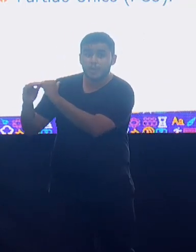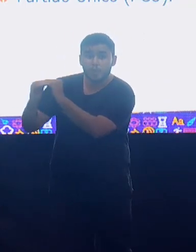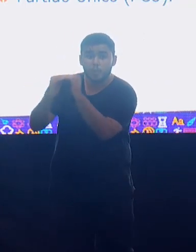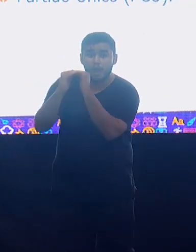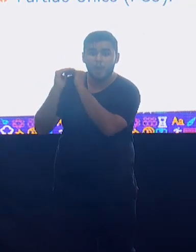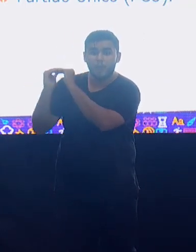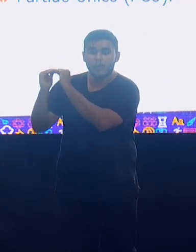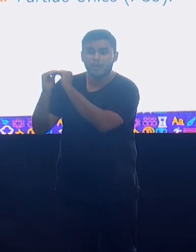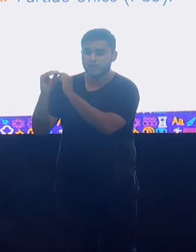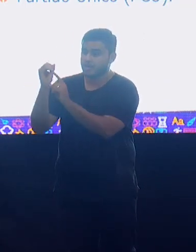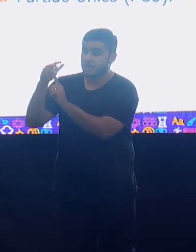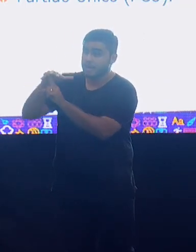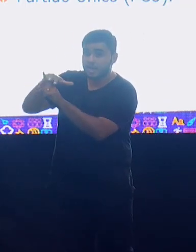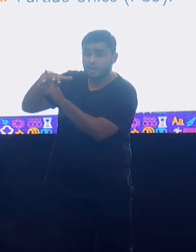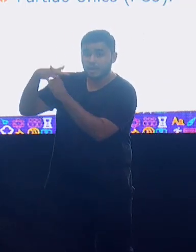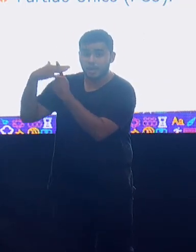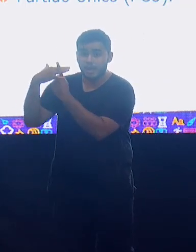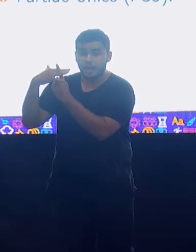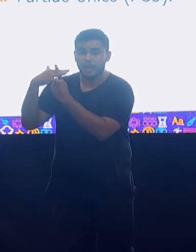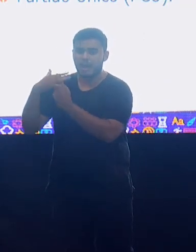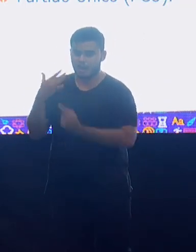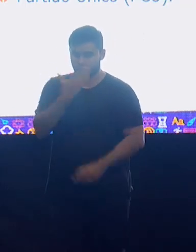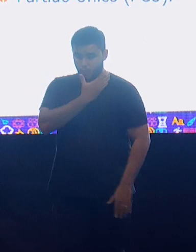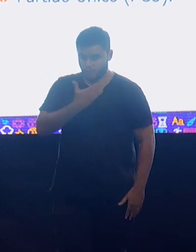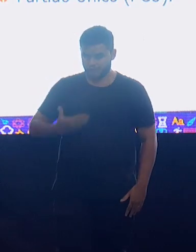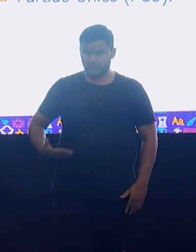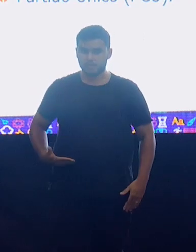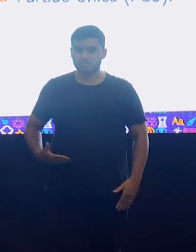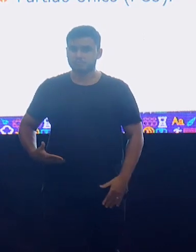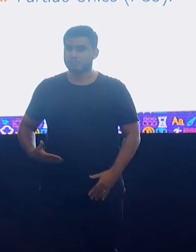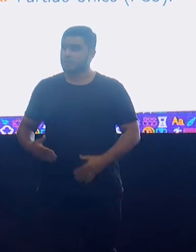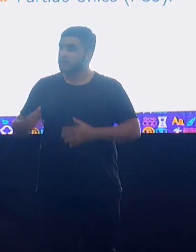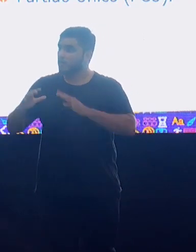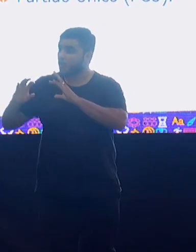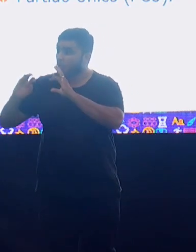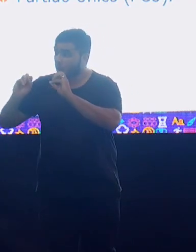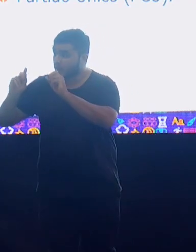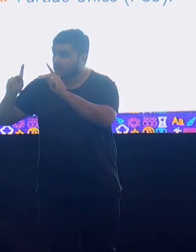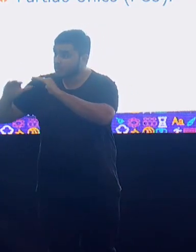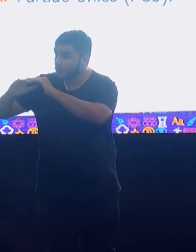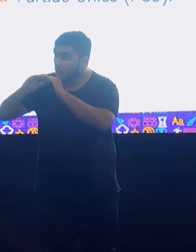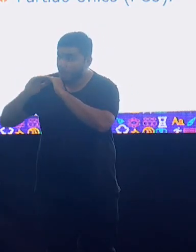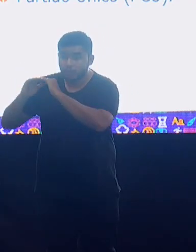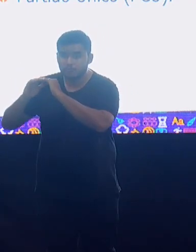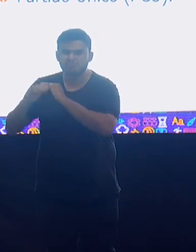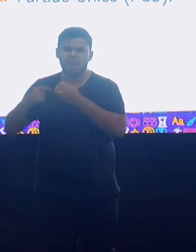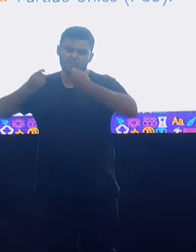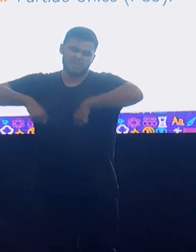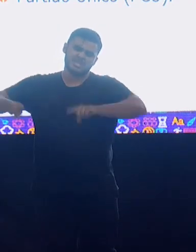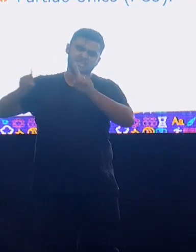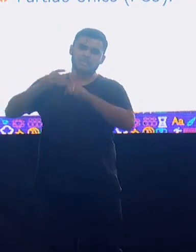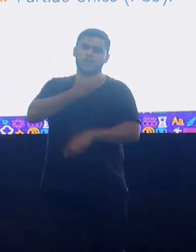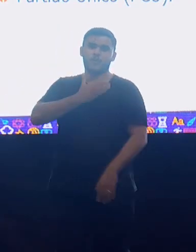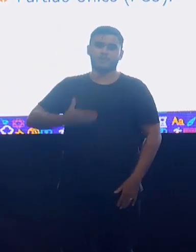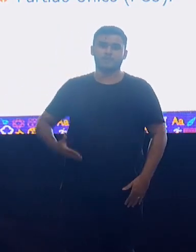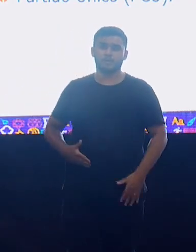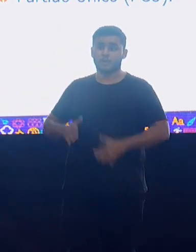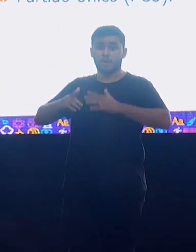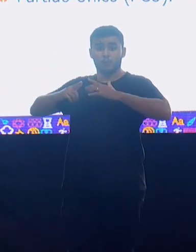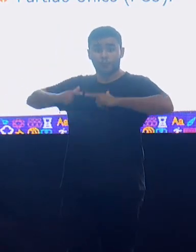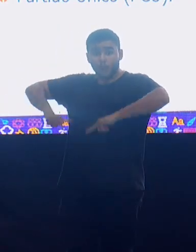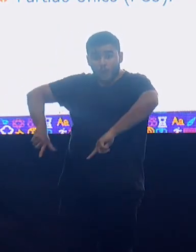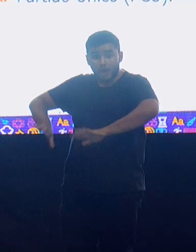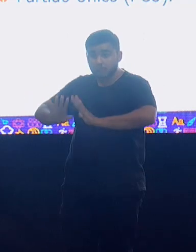comunismo. Então, presta atenção. O comunismo seria a última fase. É capitalismo, socialismo,